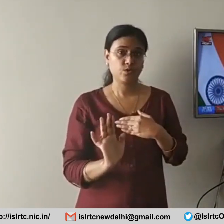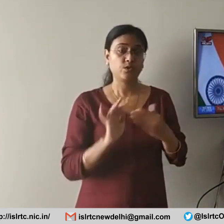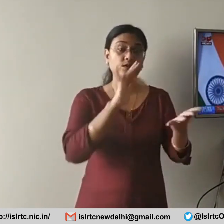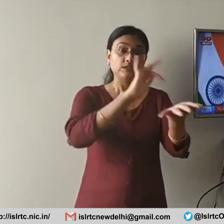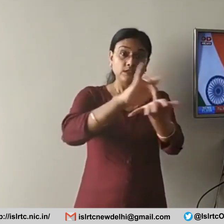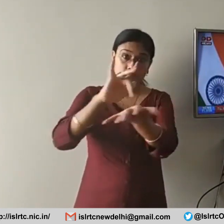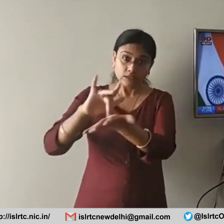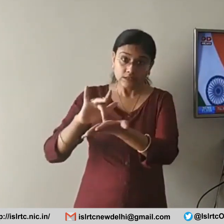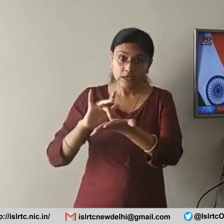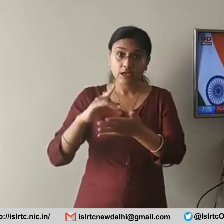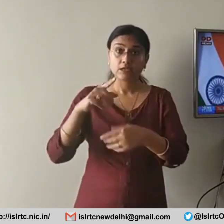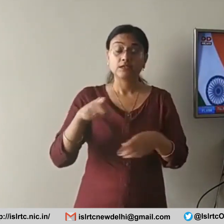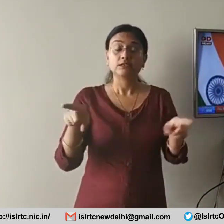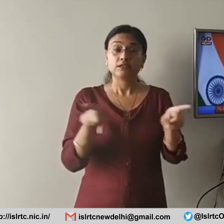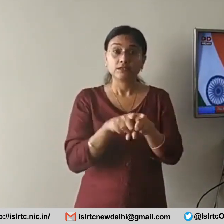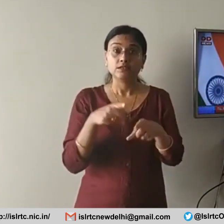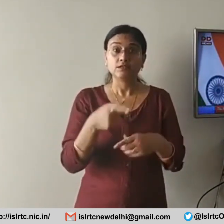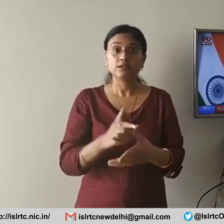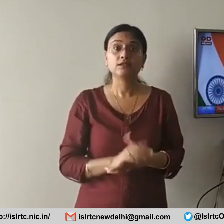स्थानीय स्तर पर